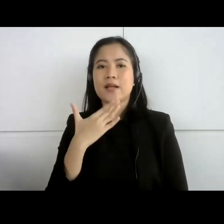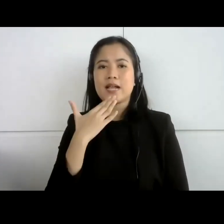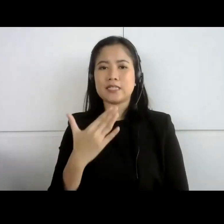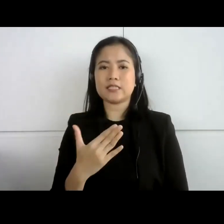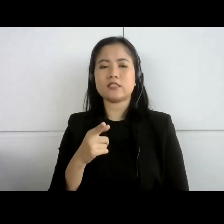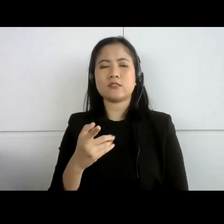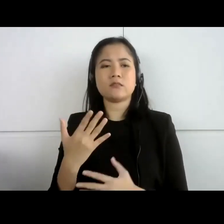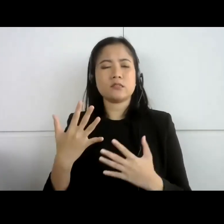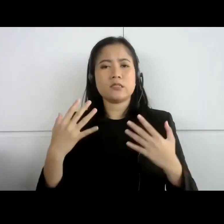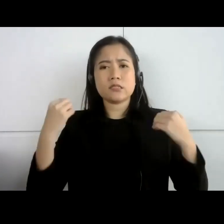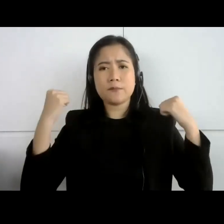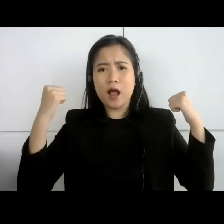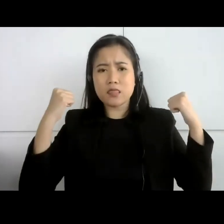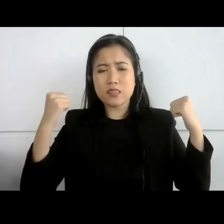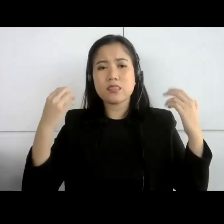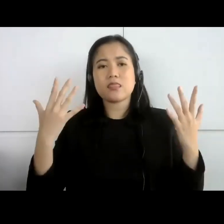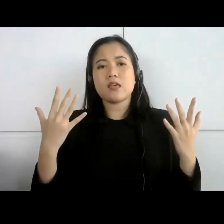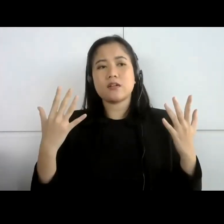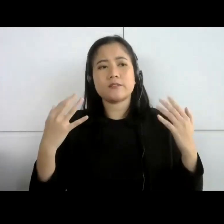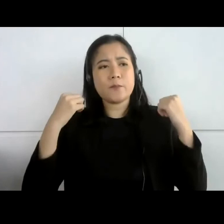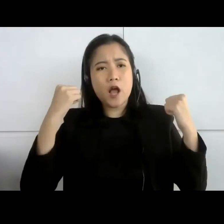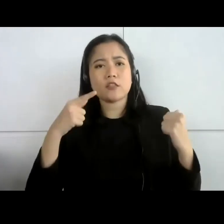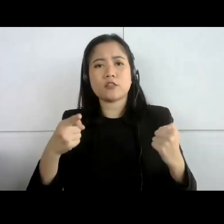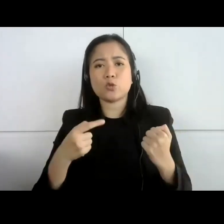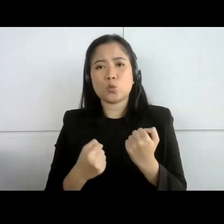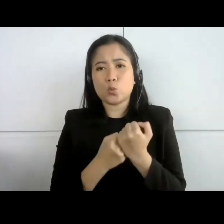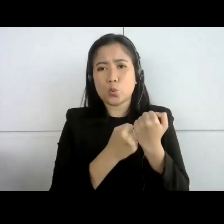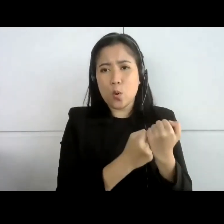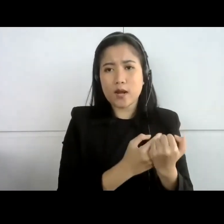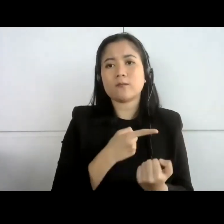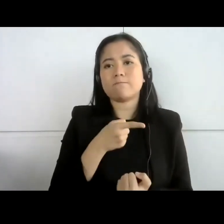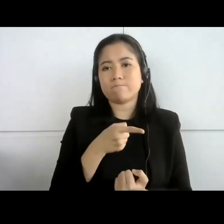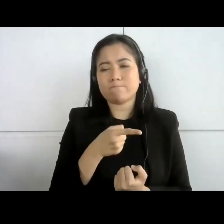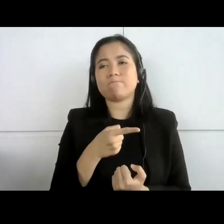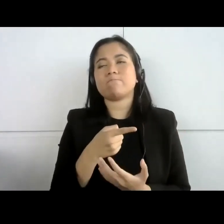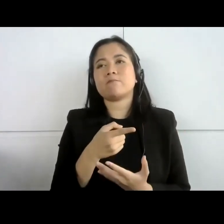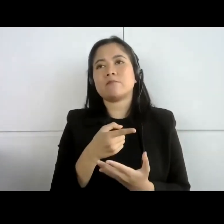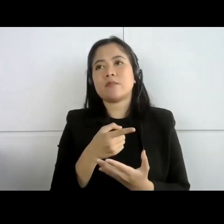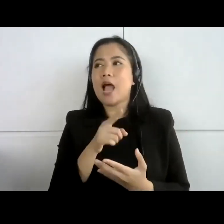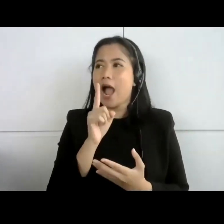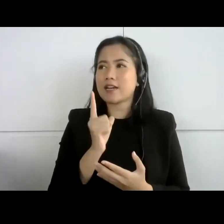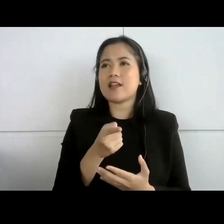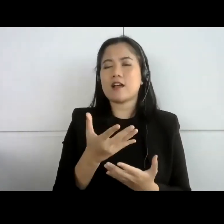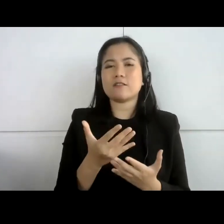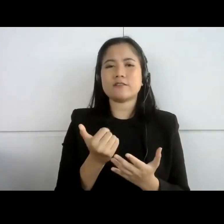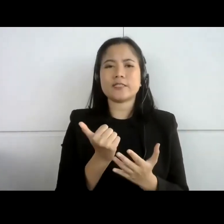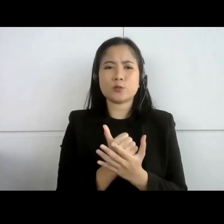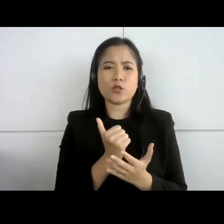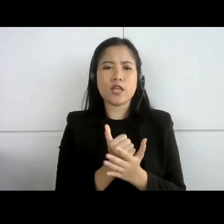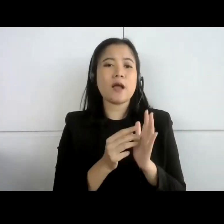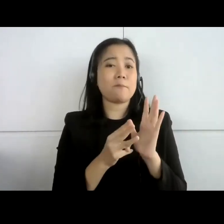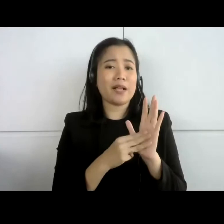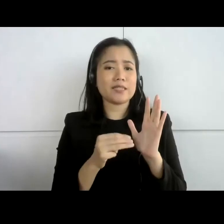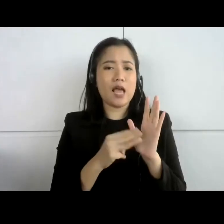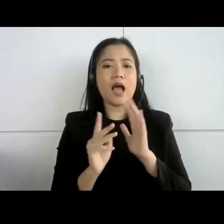untuk semangat dan dukungan yang diberikan kepada kami sehingga ada sejumlah persoalan yang kami rasakan